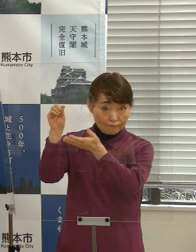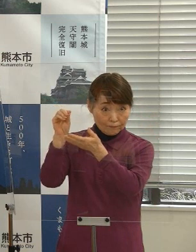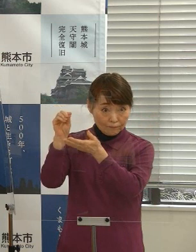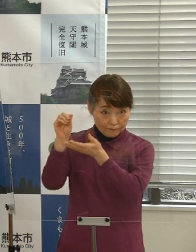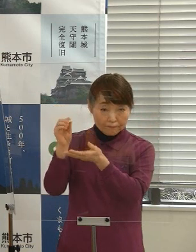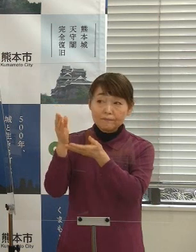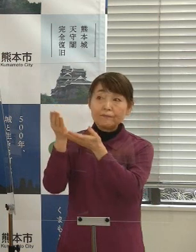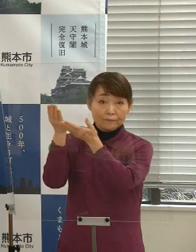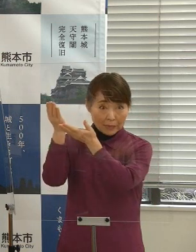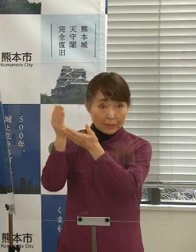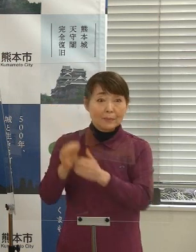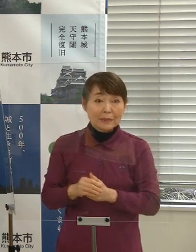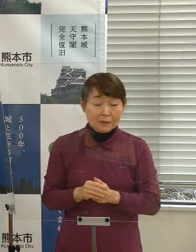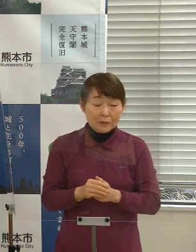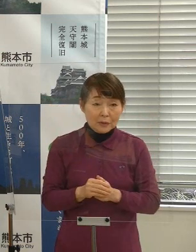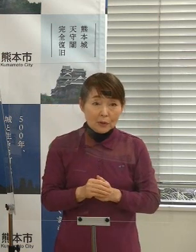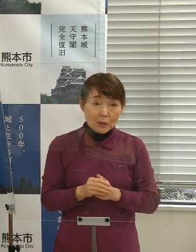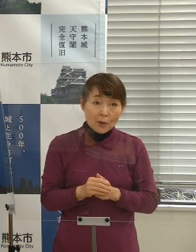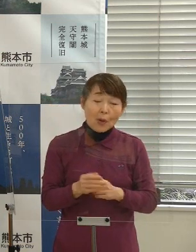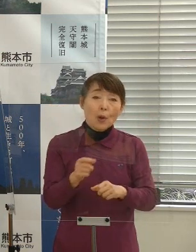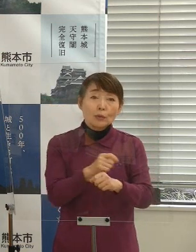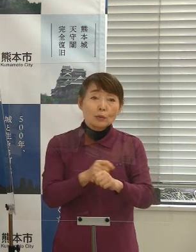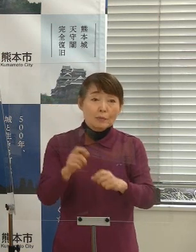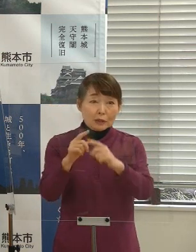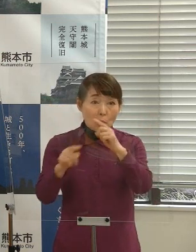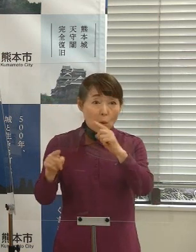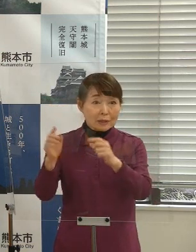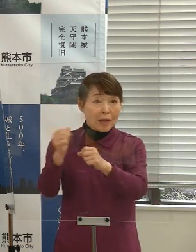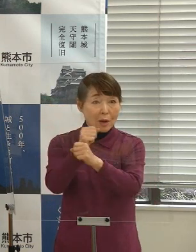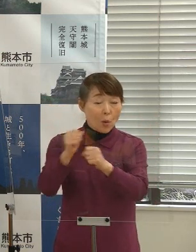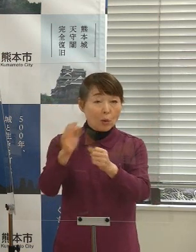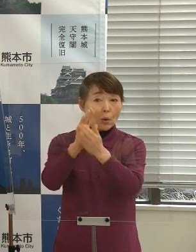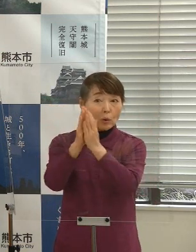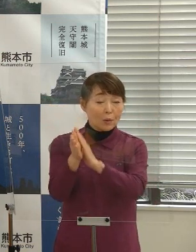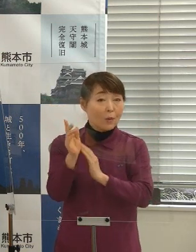。で、特段今厚生労働省の方から